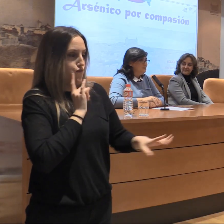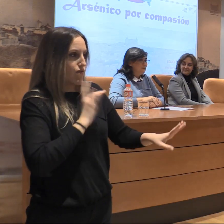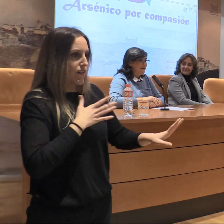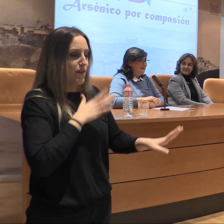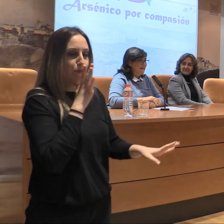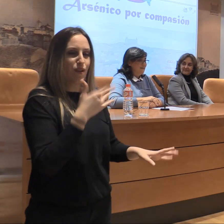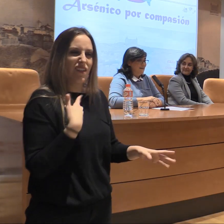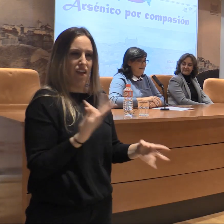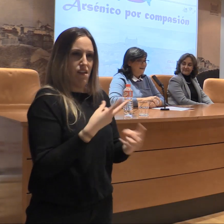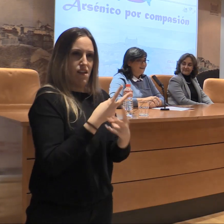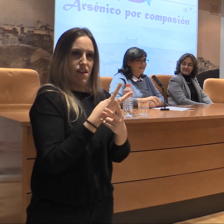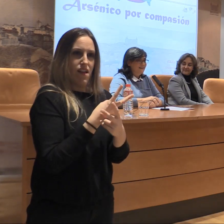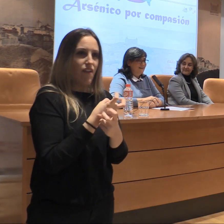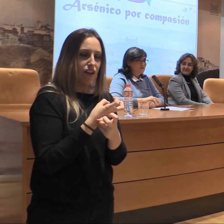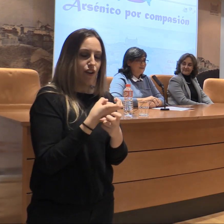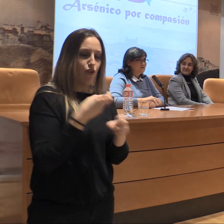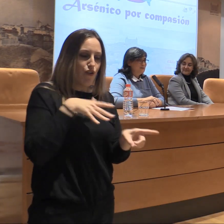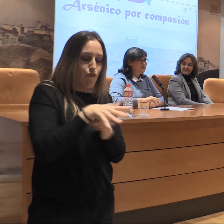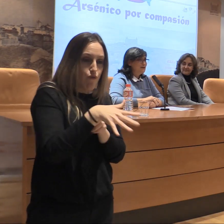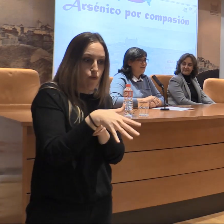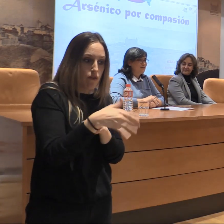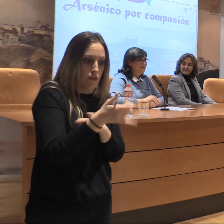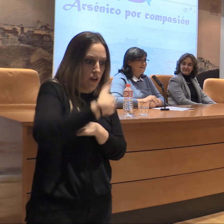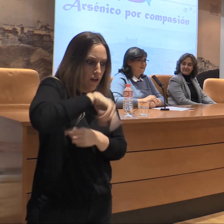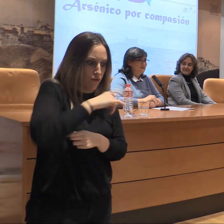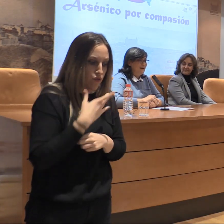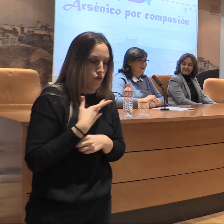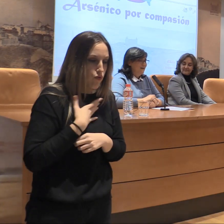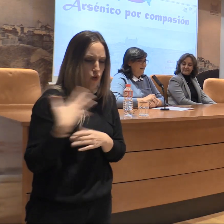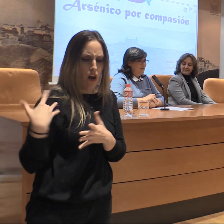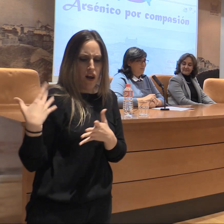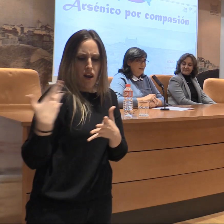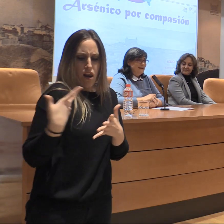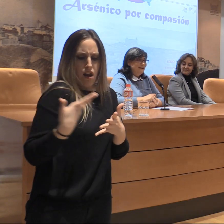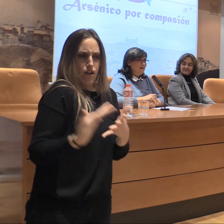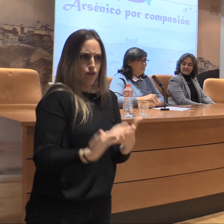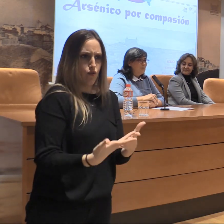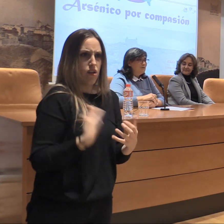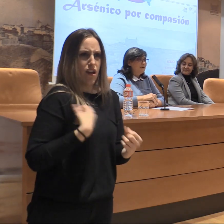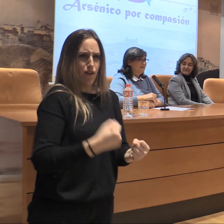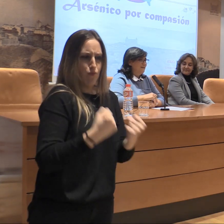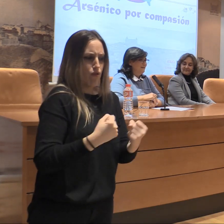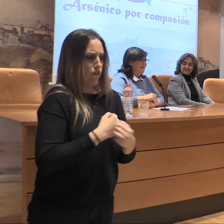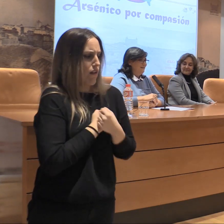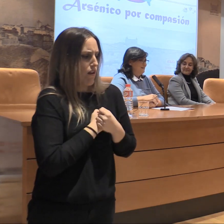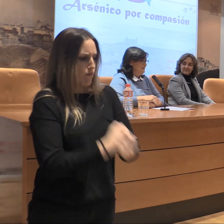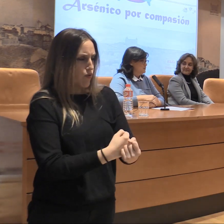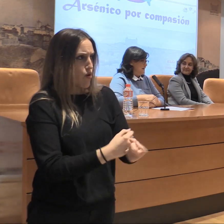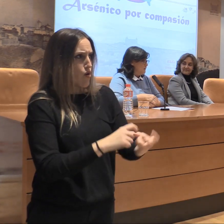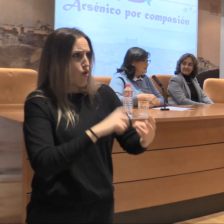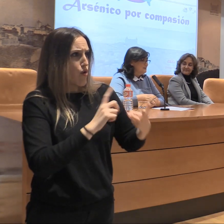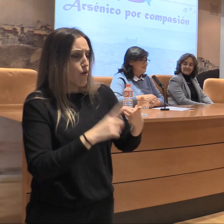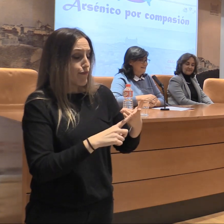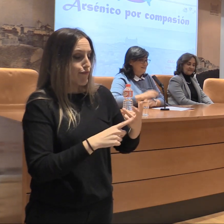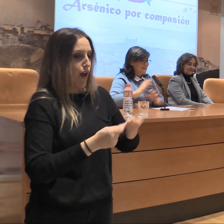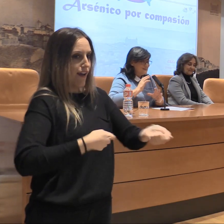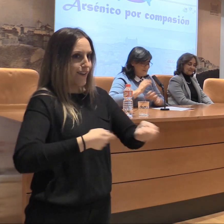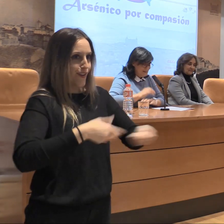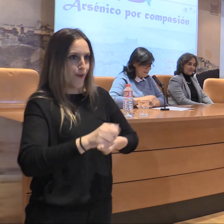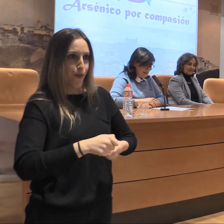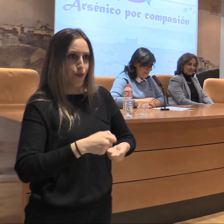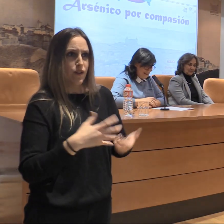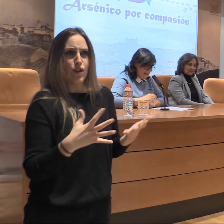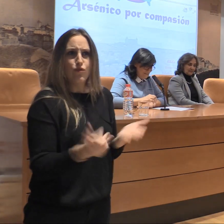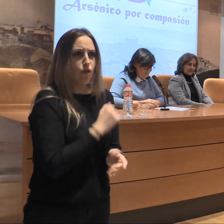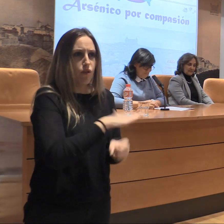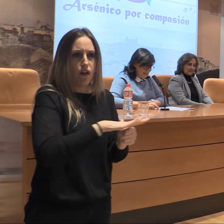el veneno en el devenir de los seres humanos a lo largo de la historia. El poder, el amor, los negocios, en todos los